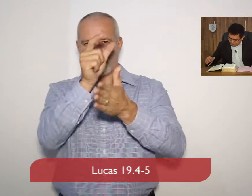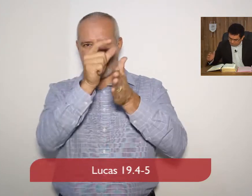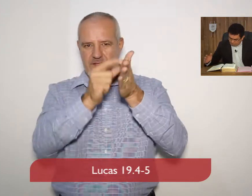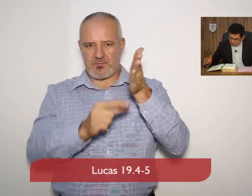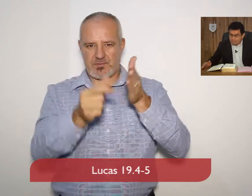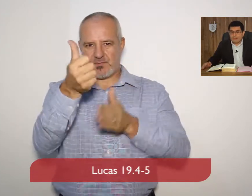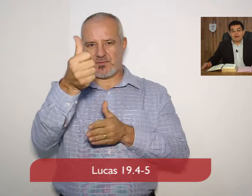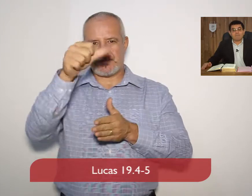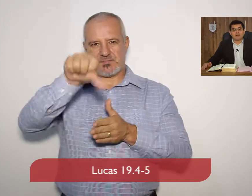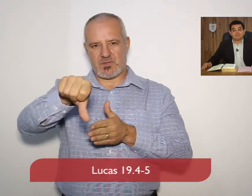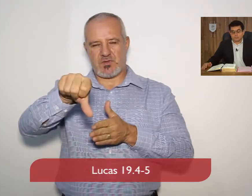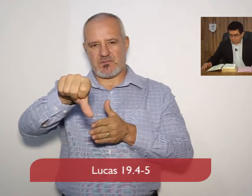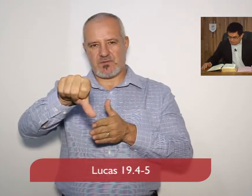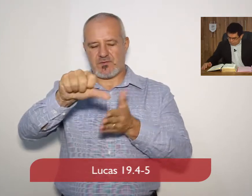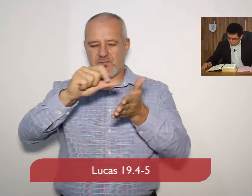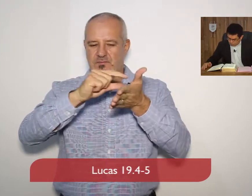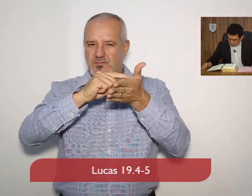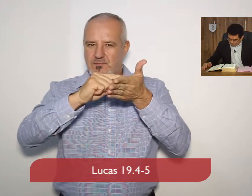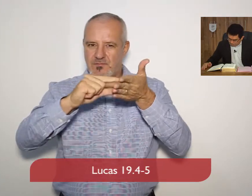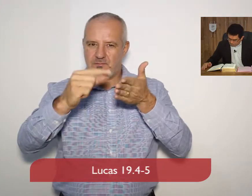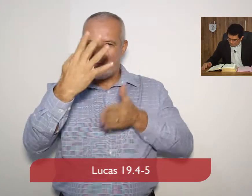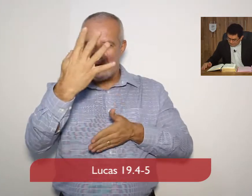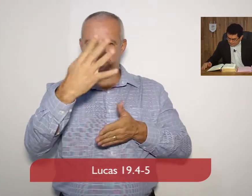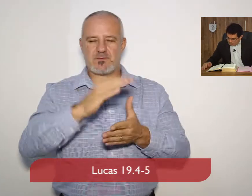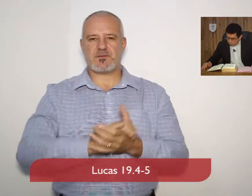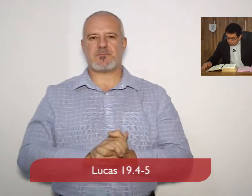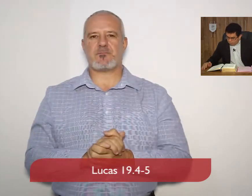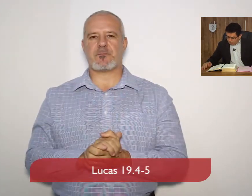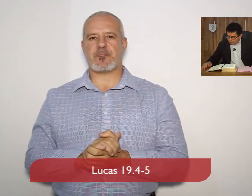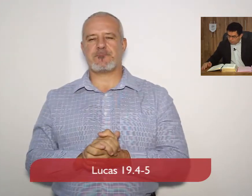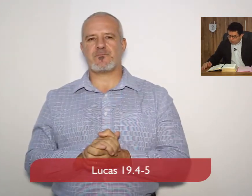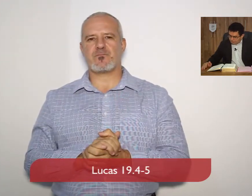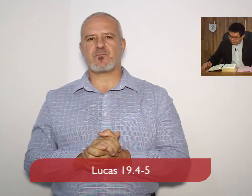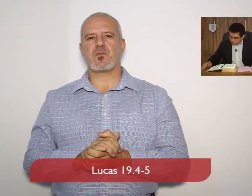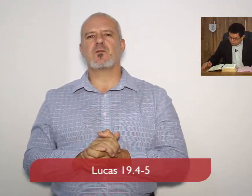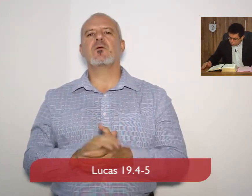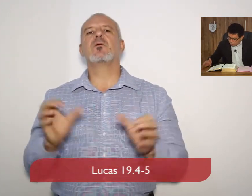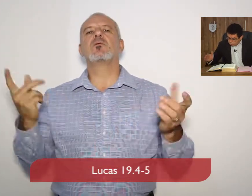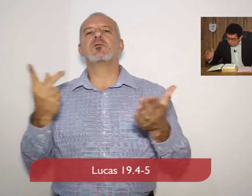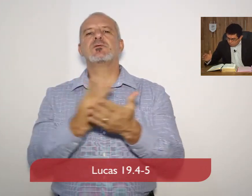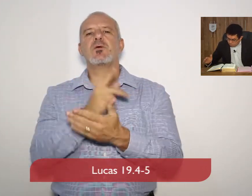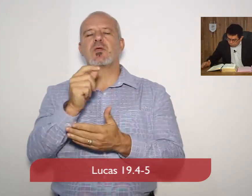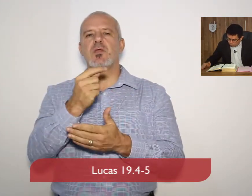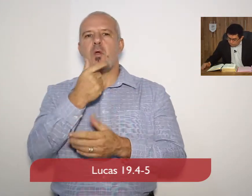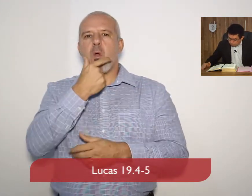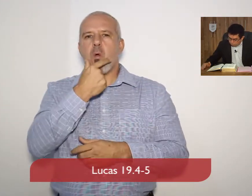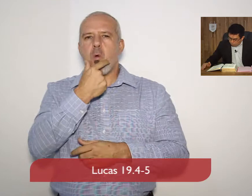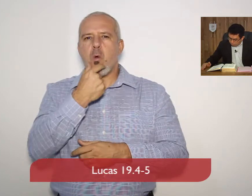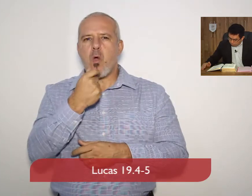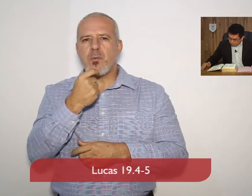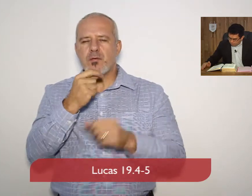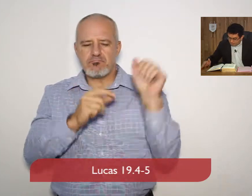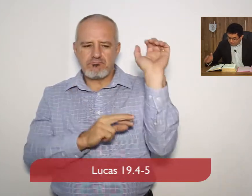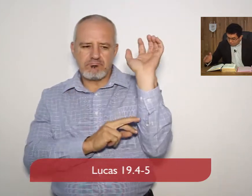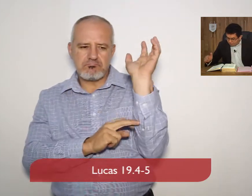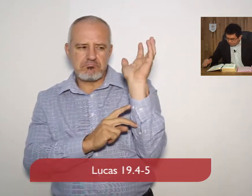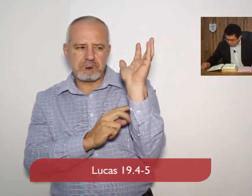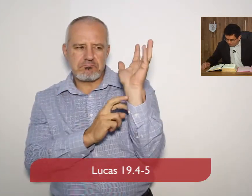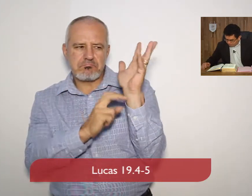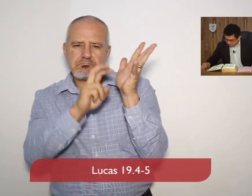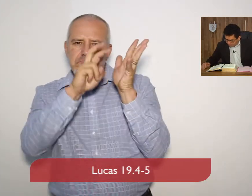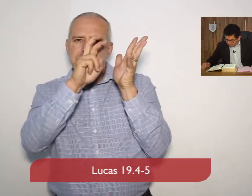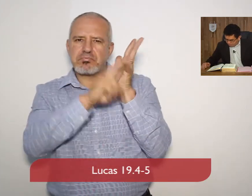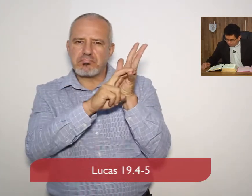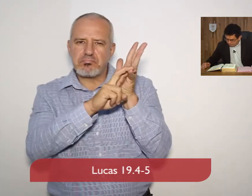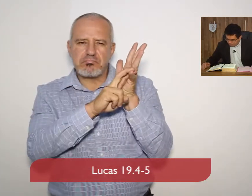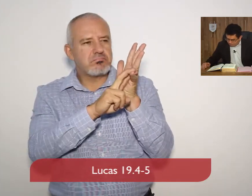número 19, a partir do versículo 4. Então, correndo adiante, subiu a um sicômoro, a fim de